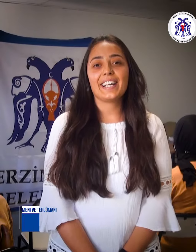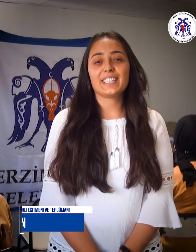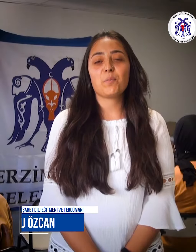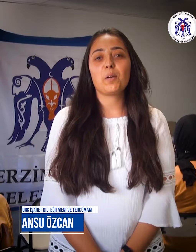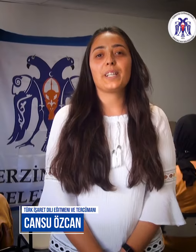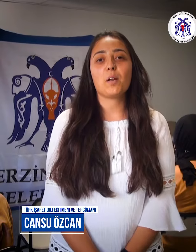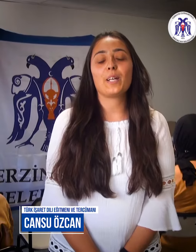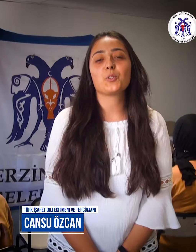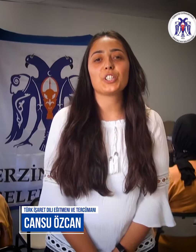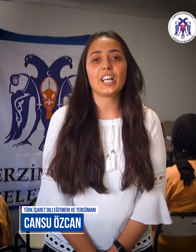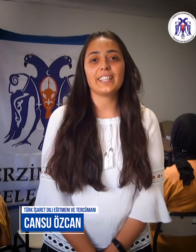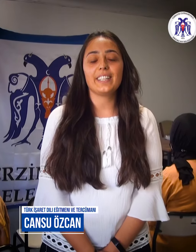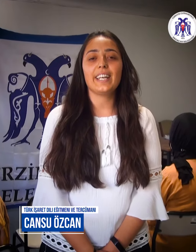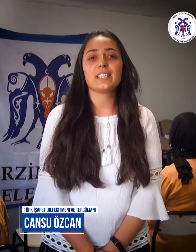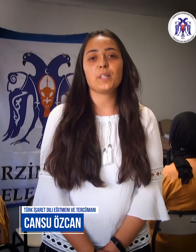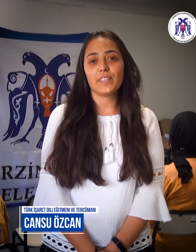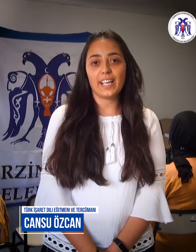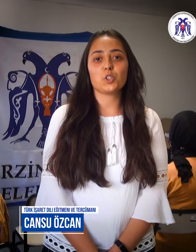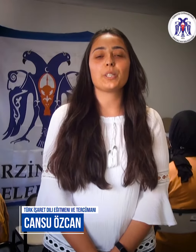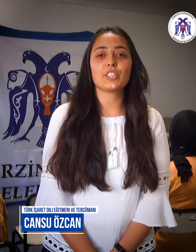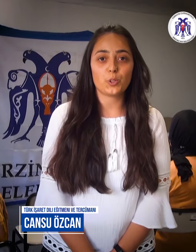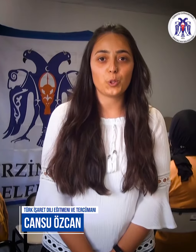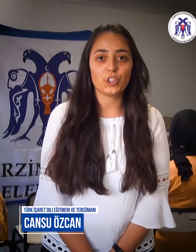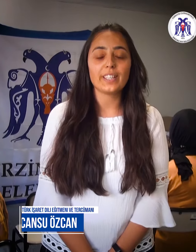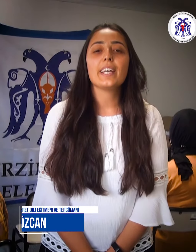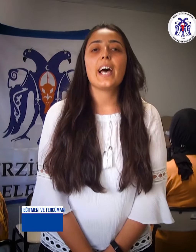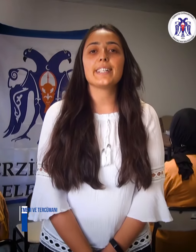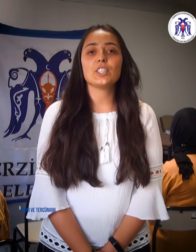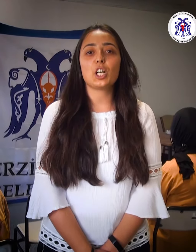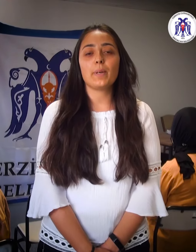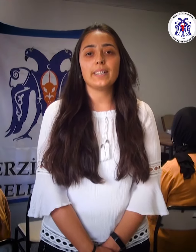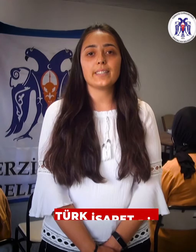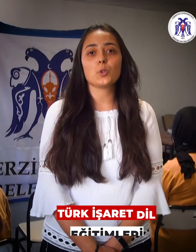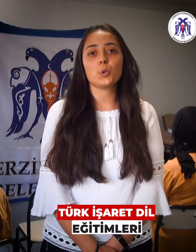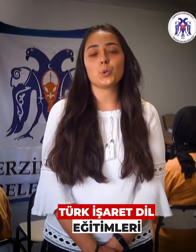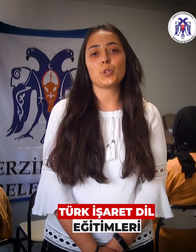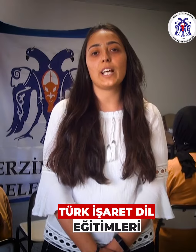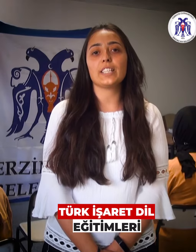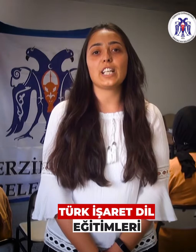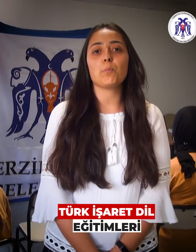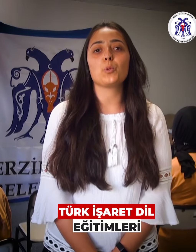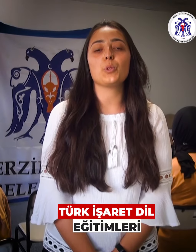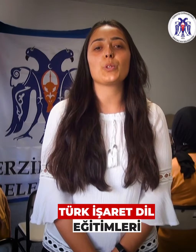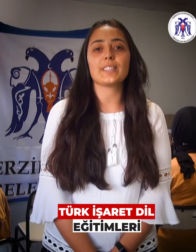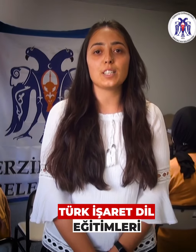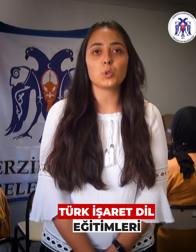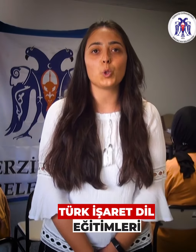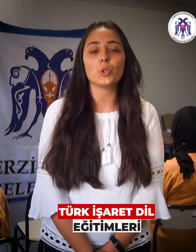Herkese merhabalar. Ben Türk İşaret Dili Eğitmeni ve Tercümanı Can Sözcan. Erzincan Belediyesi Kültür Sosyal İşler Müdürlüğü'nün hazırlamış olduğu